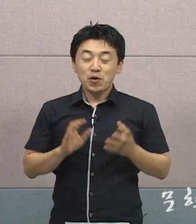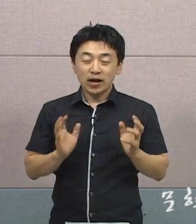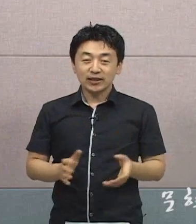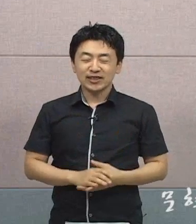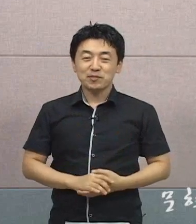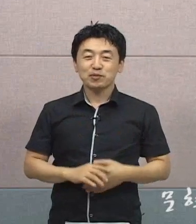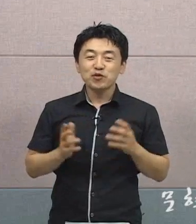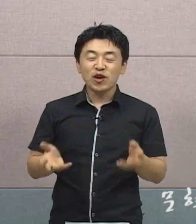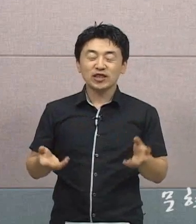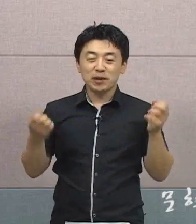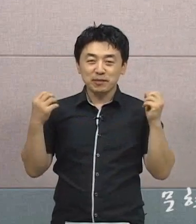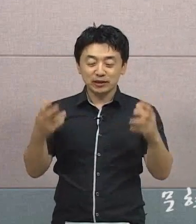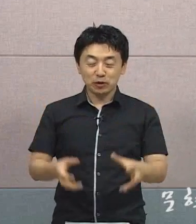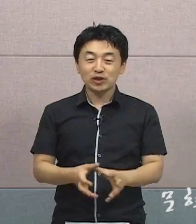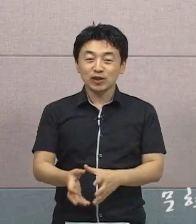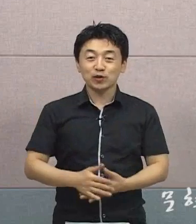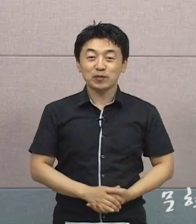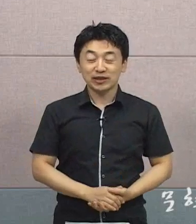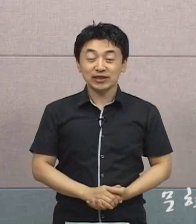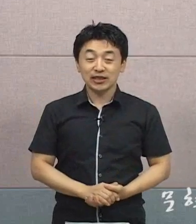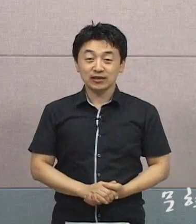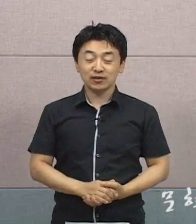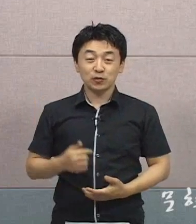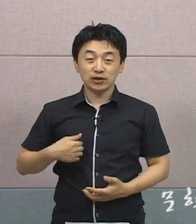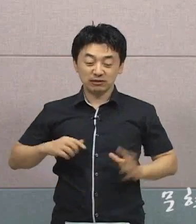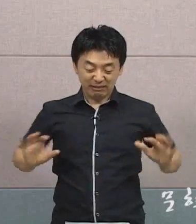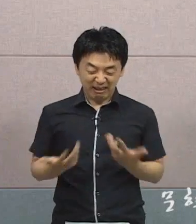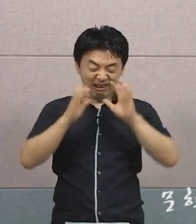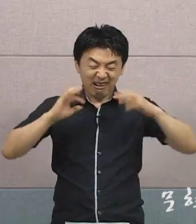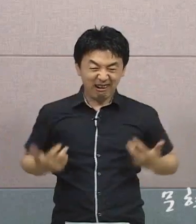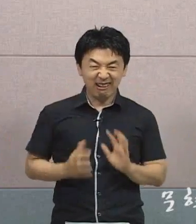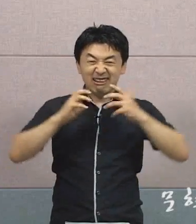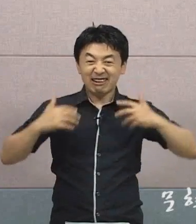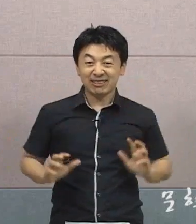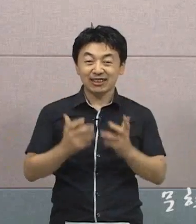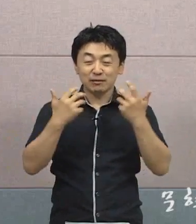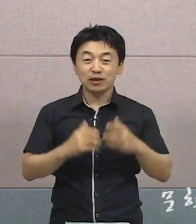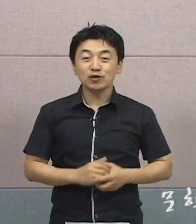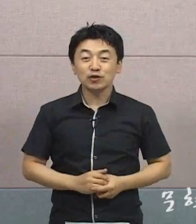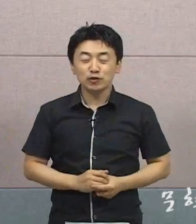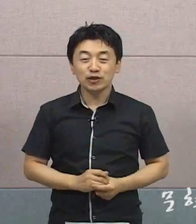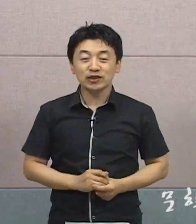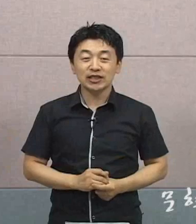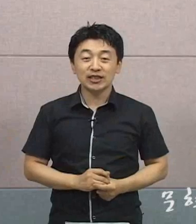화가 나다, 뭐, 분노하다, 뭐 이런 단어도 막 등장을 하거든요. 또 하나는요, 막 이런 수화로 등장을